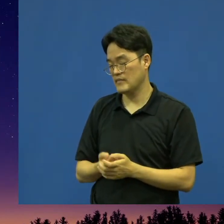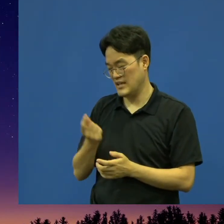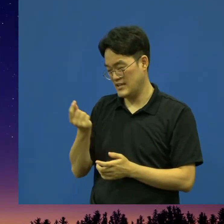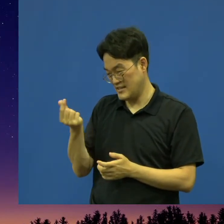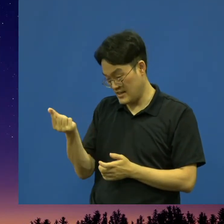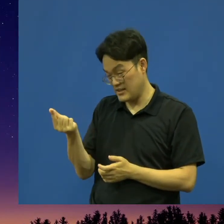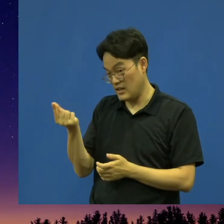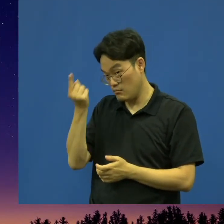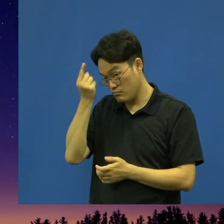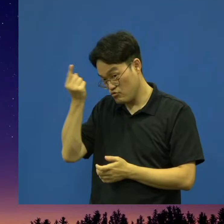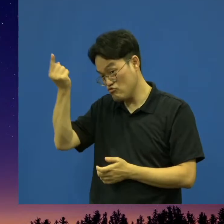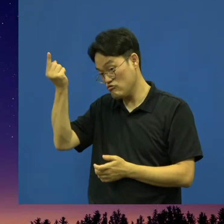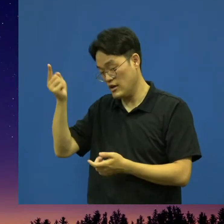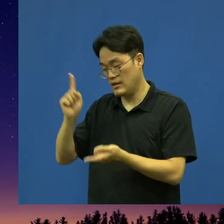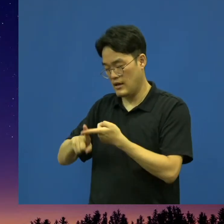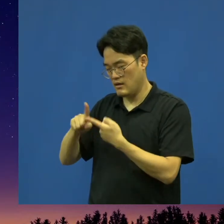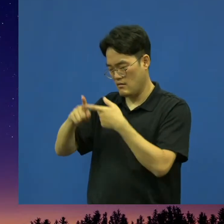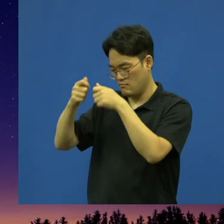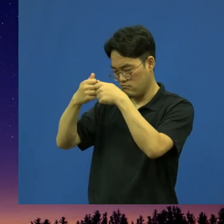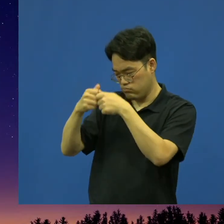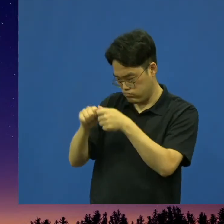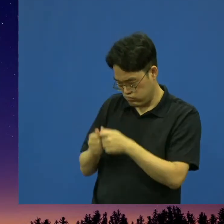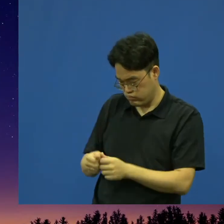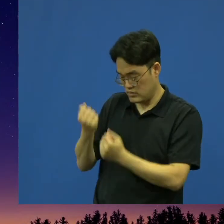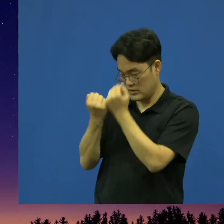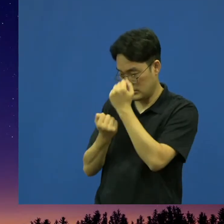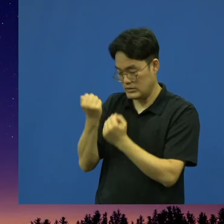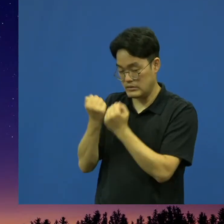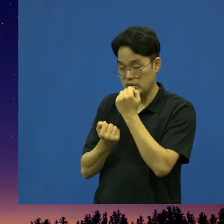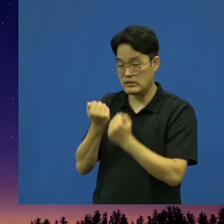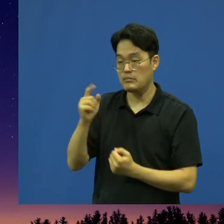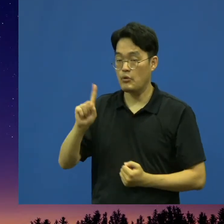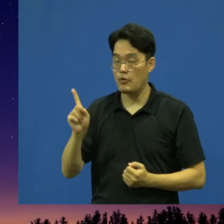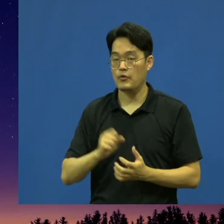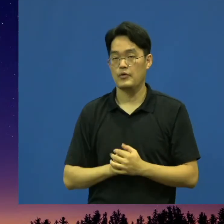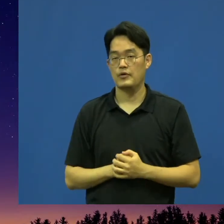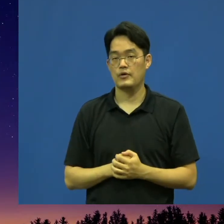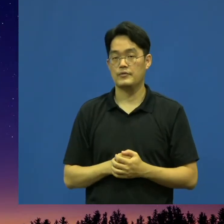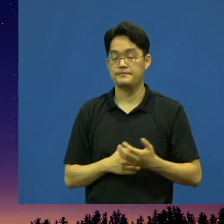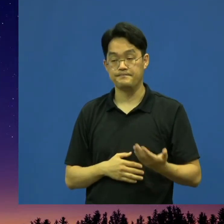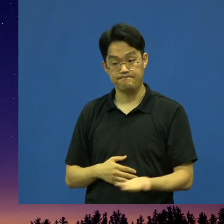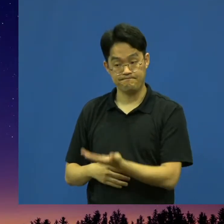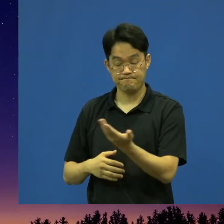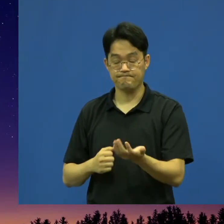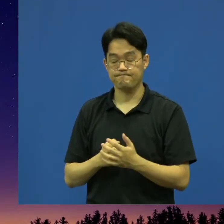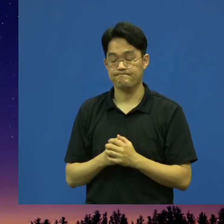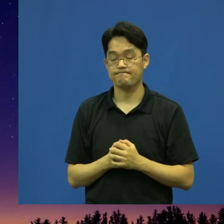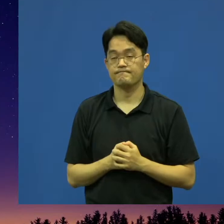그 뒤에 나오는 설명들이에요. 여러분, 다른 거 다 빼고